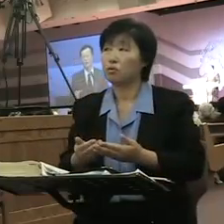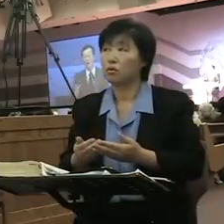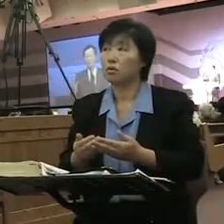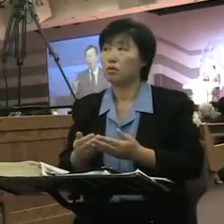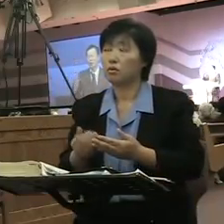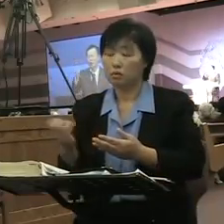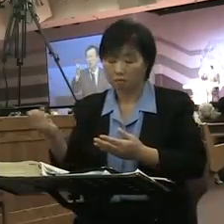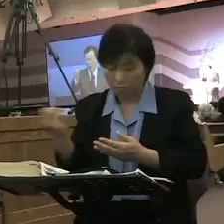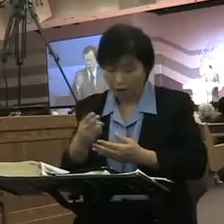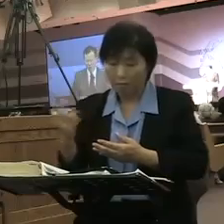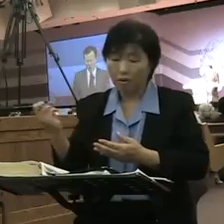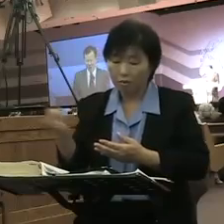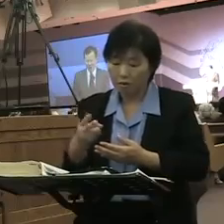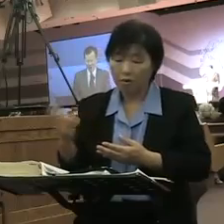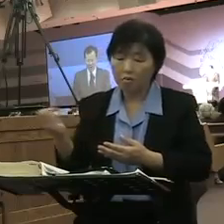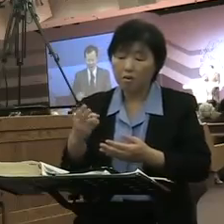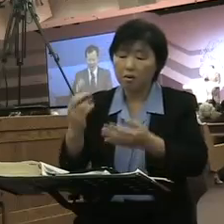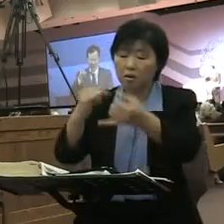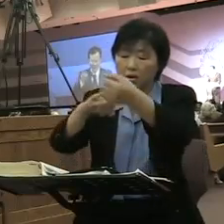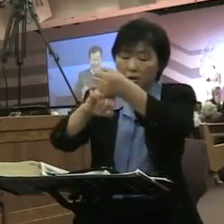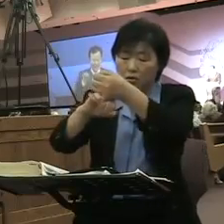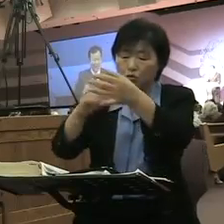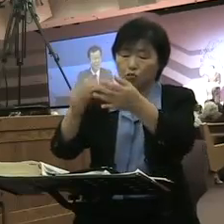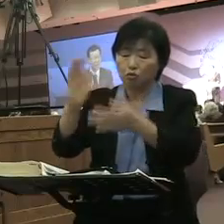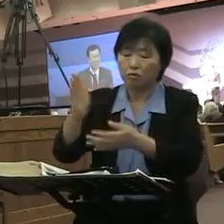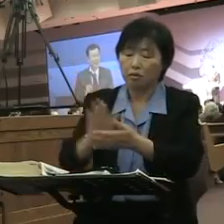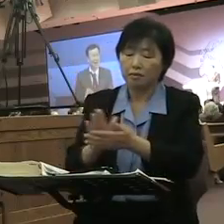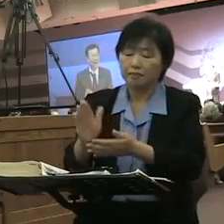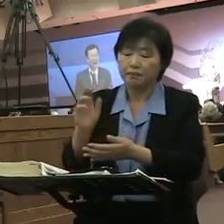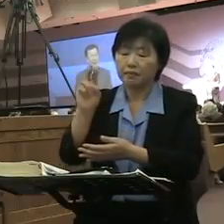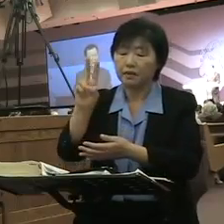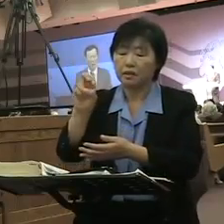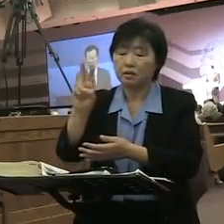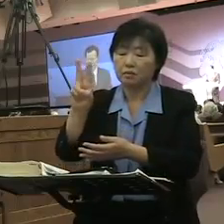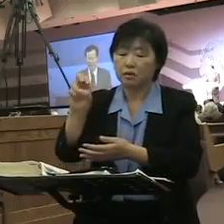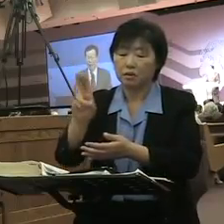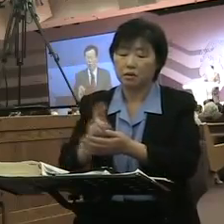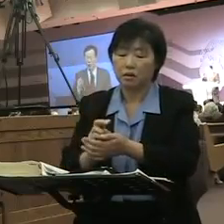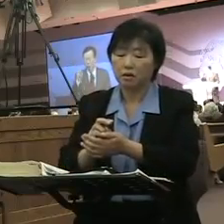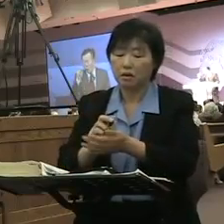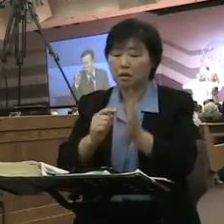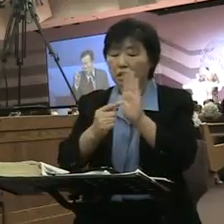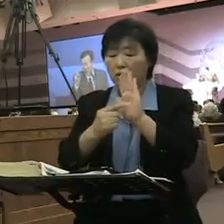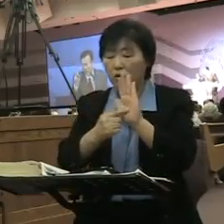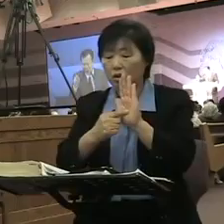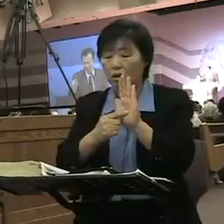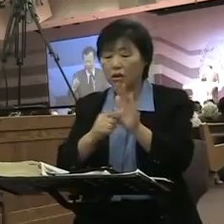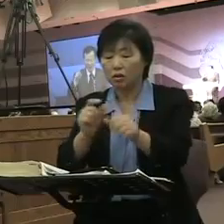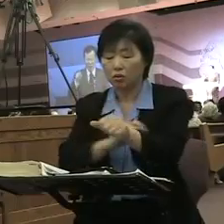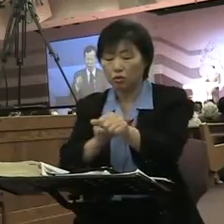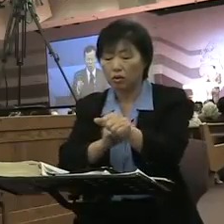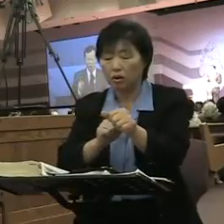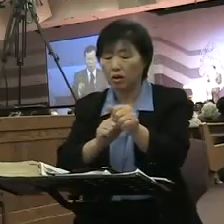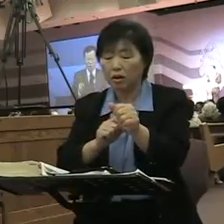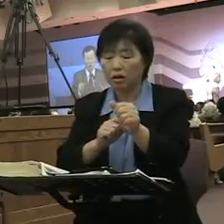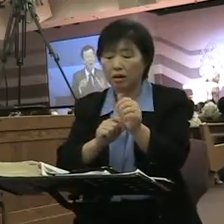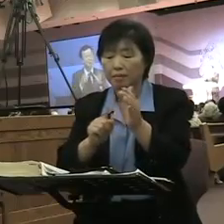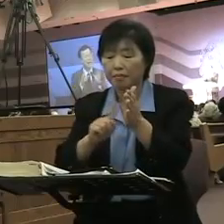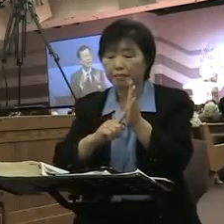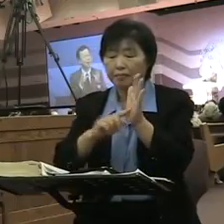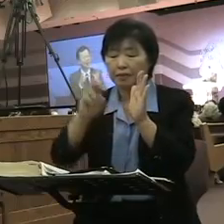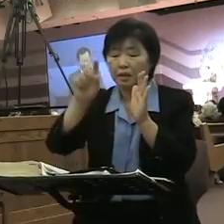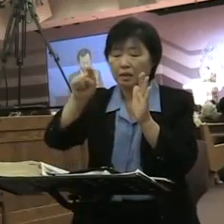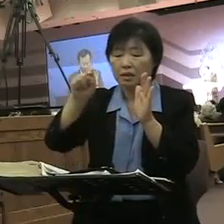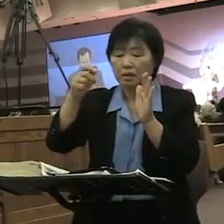주신, 반복해 주신 약속이 됩니다. 근데 이 22장에 나와 있는 약속의 독특한 면이 바로